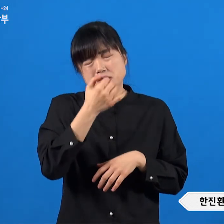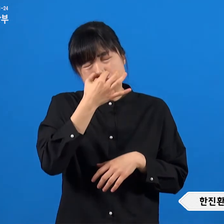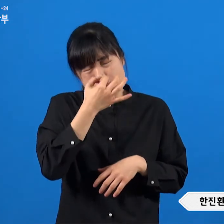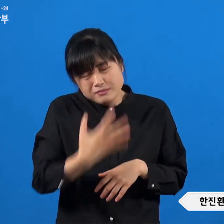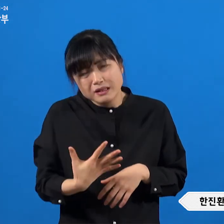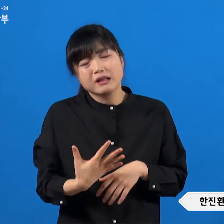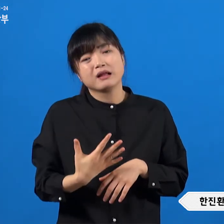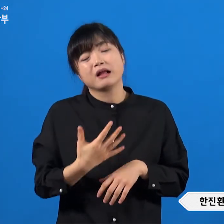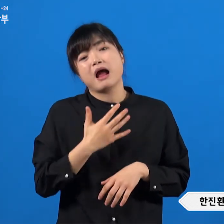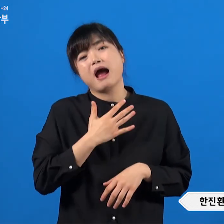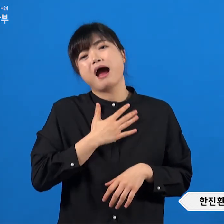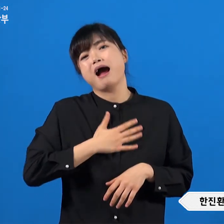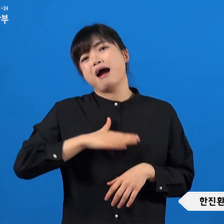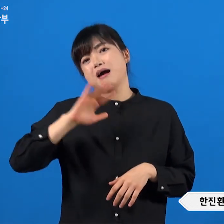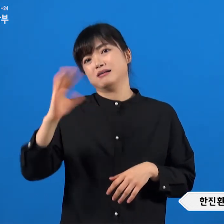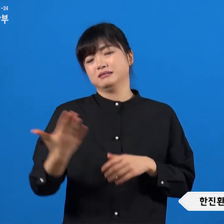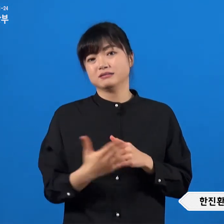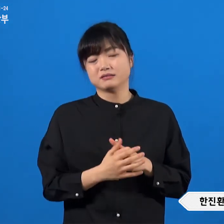깨달아지는 것입니다.